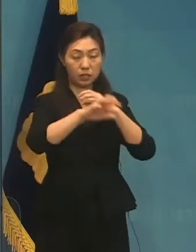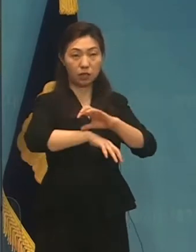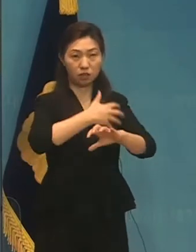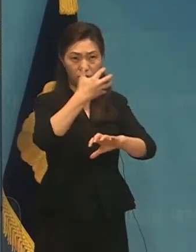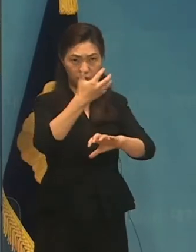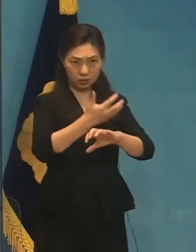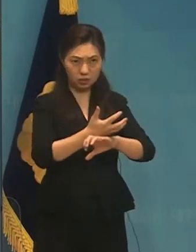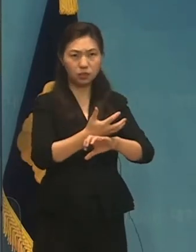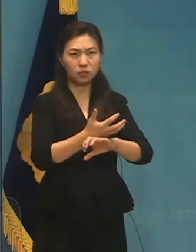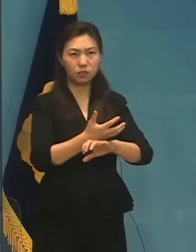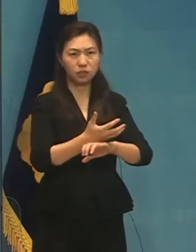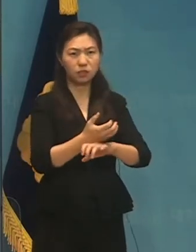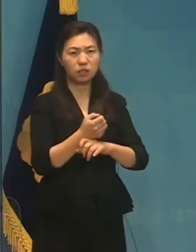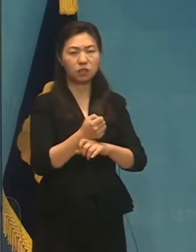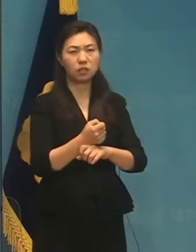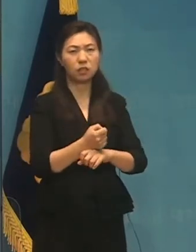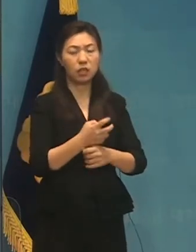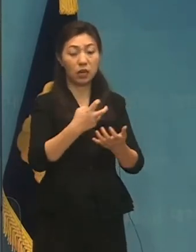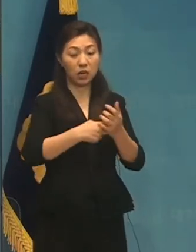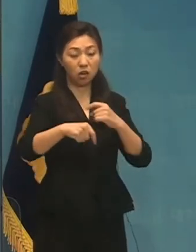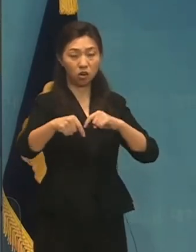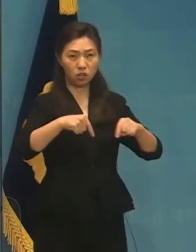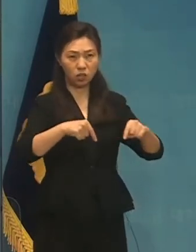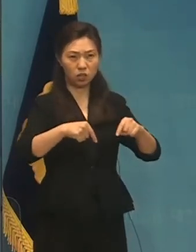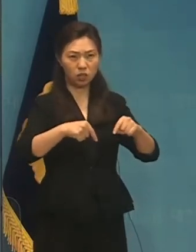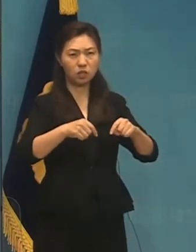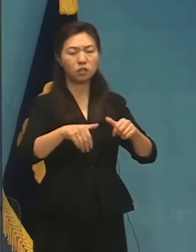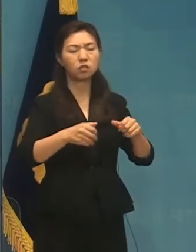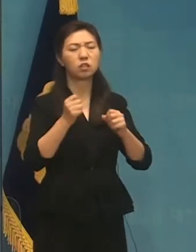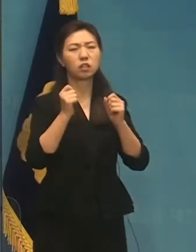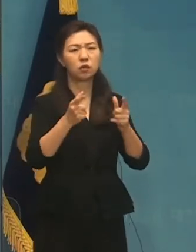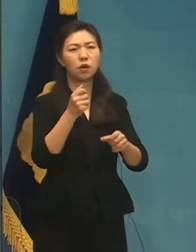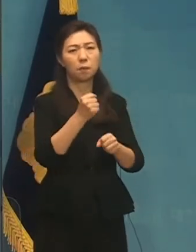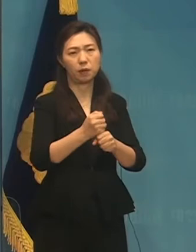대기업이 그 기회의 장을 만들어 내야 합니다.